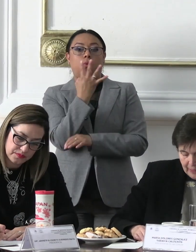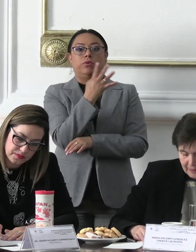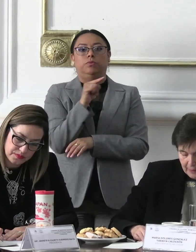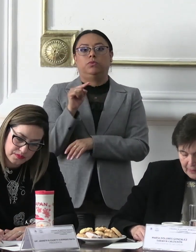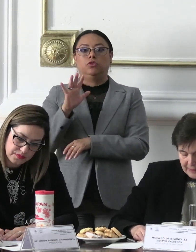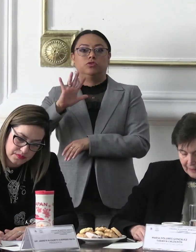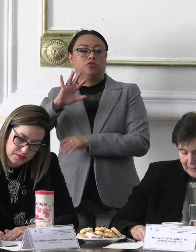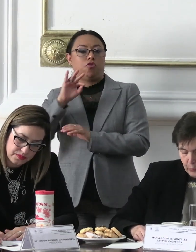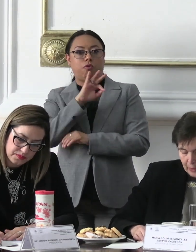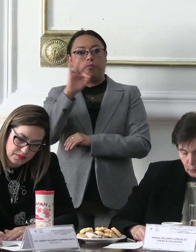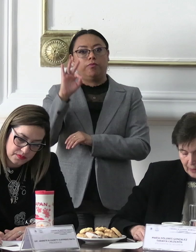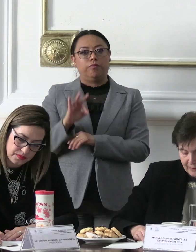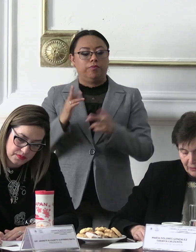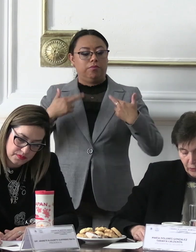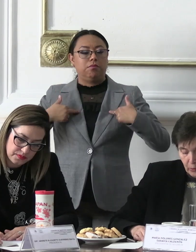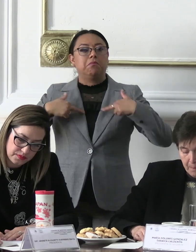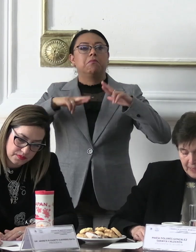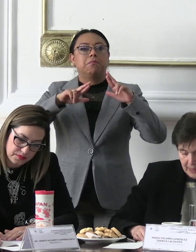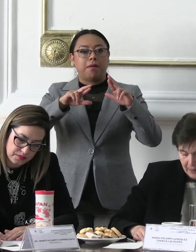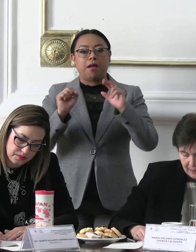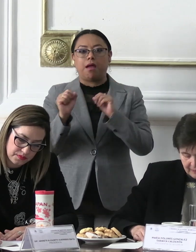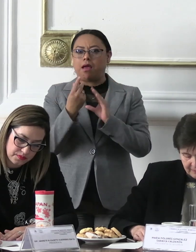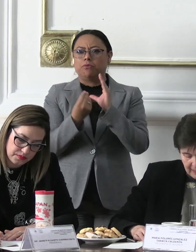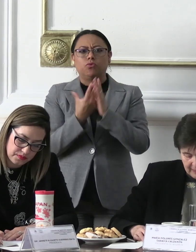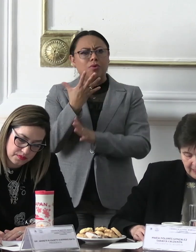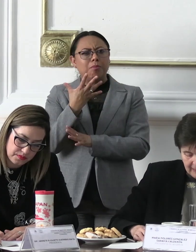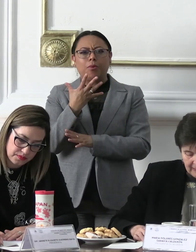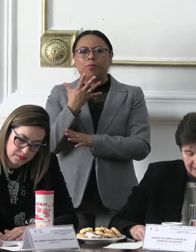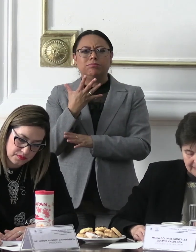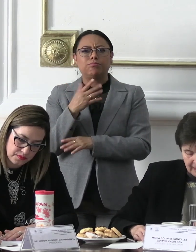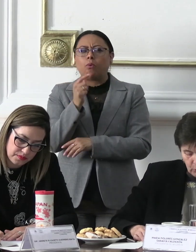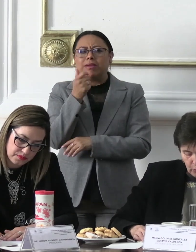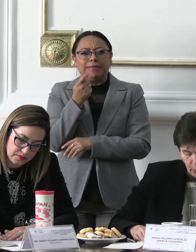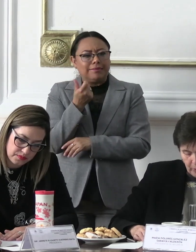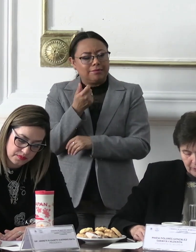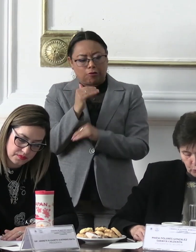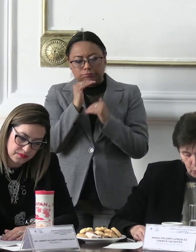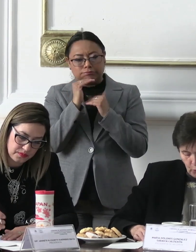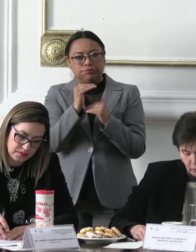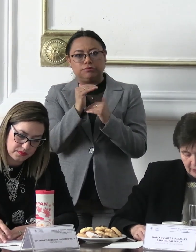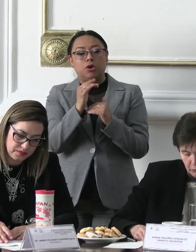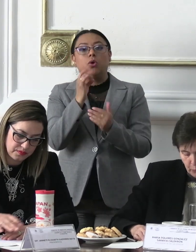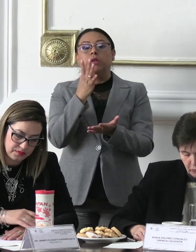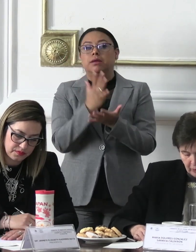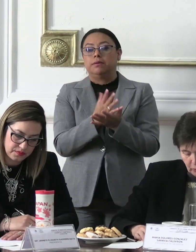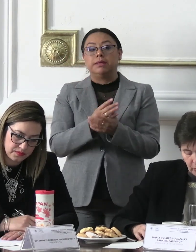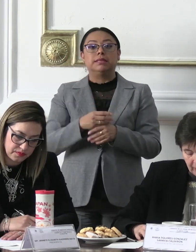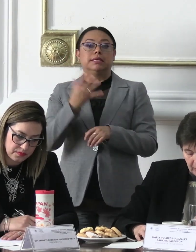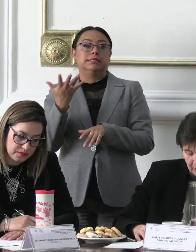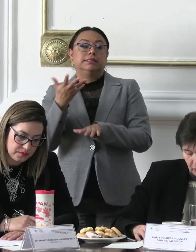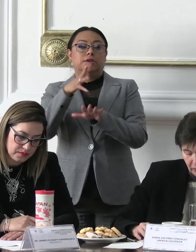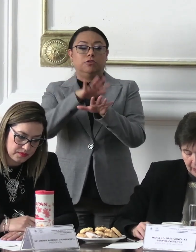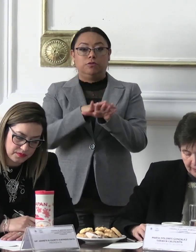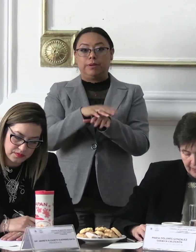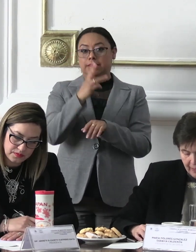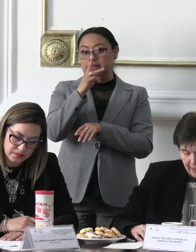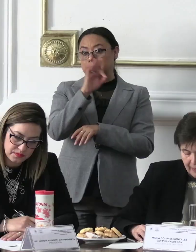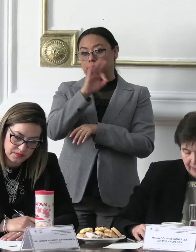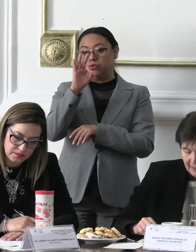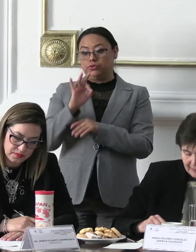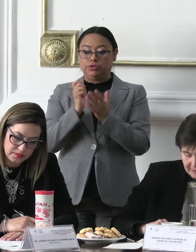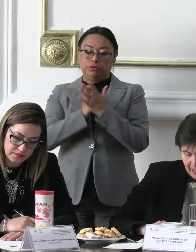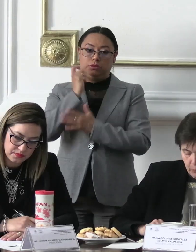4.5% representa una actualización mínima necesaria en la que se incorpora solo 3% de incremento